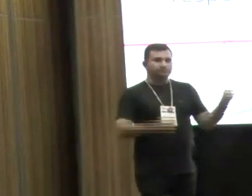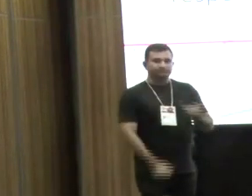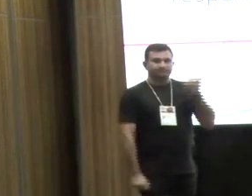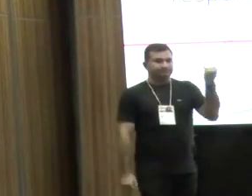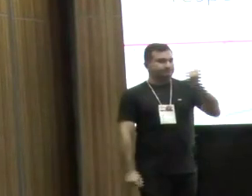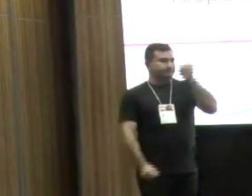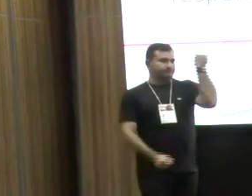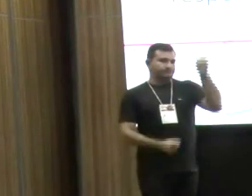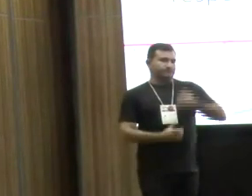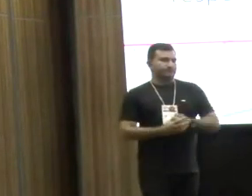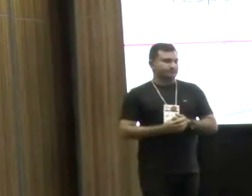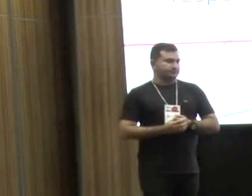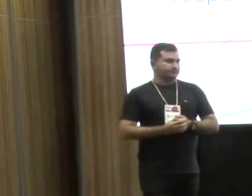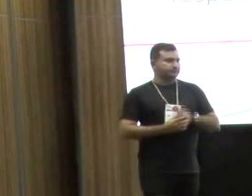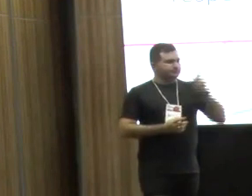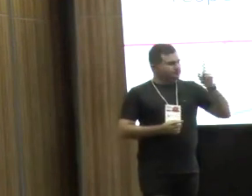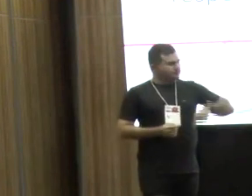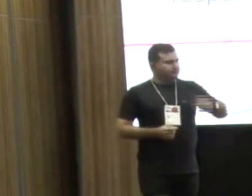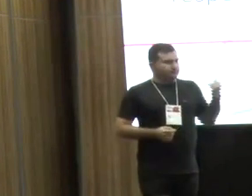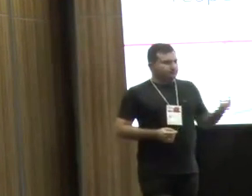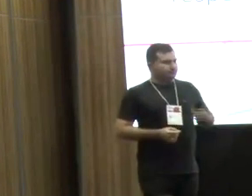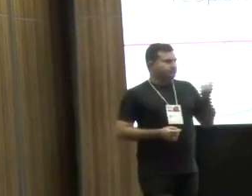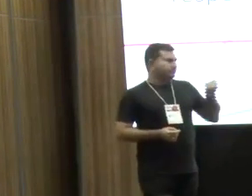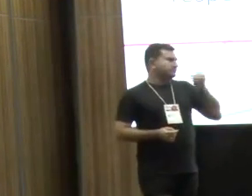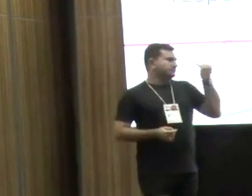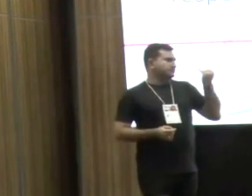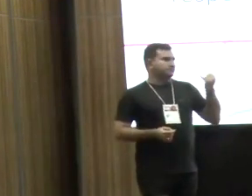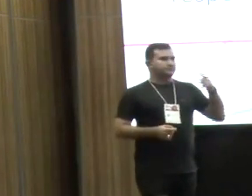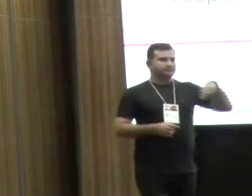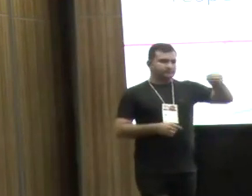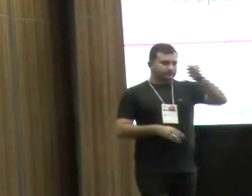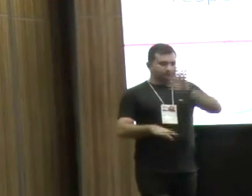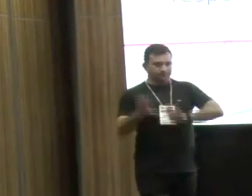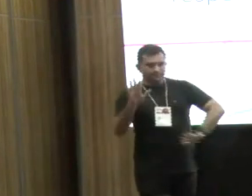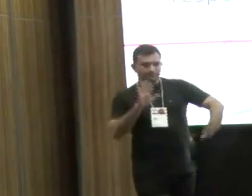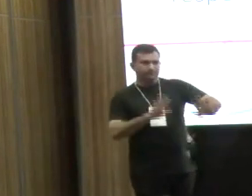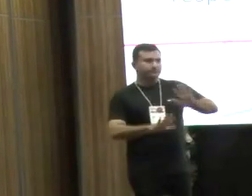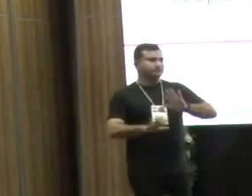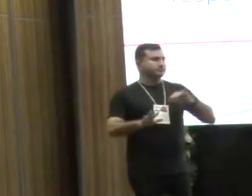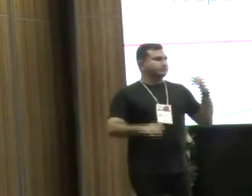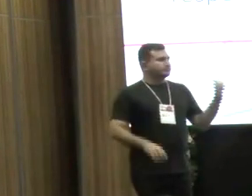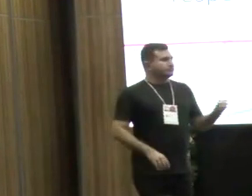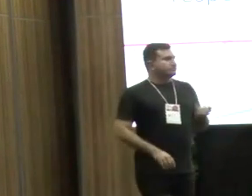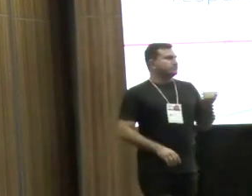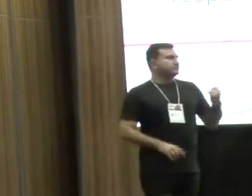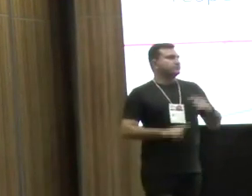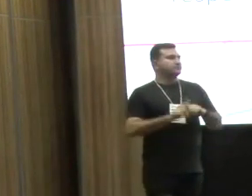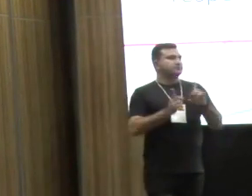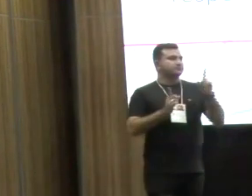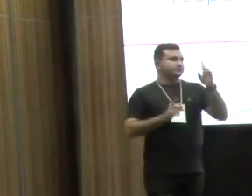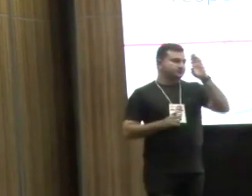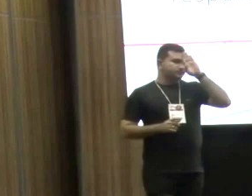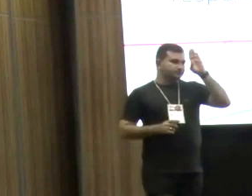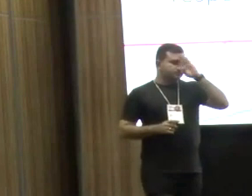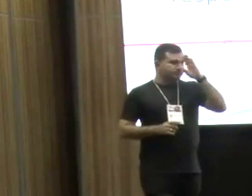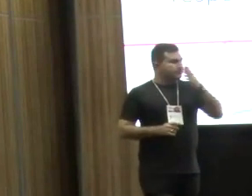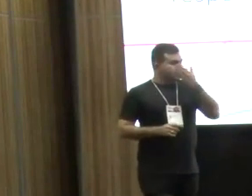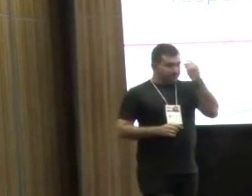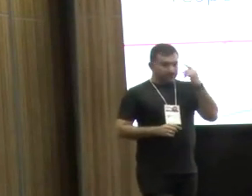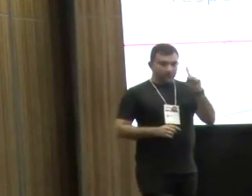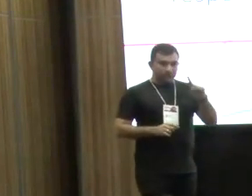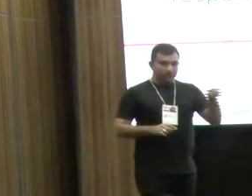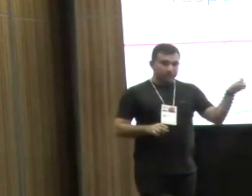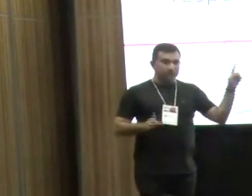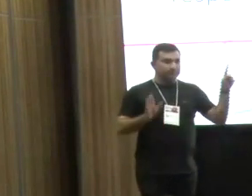fundamental. É muito bom cuidar-se de si, mas não esquecer que você pertence a um